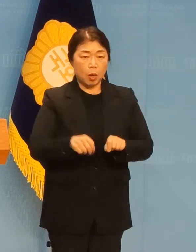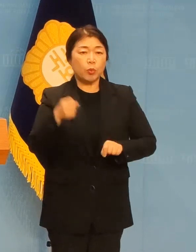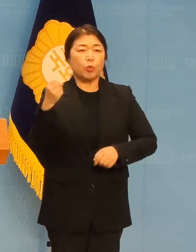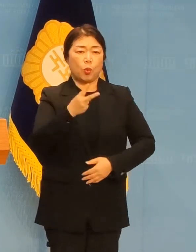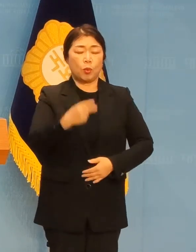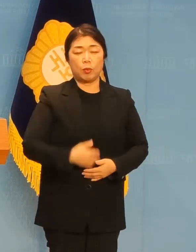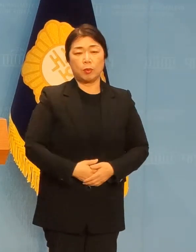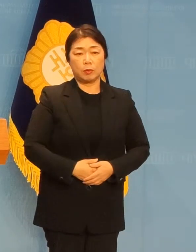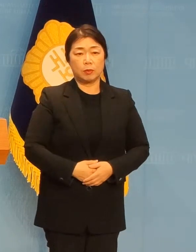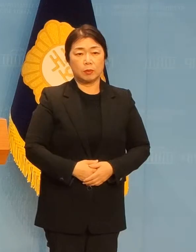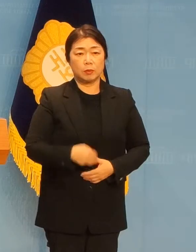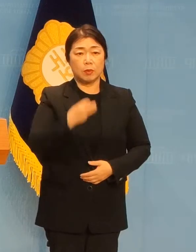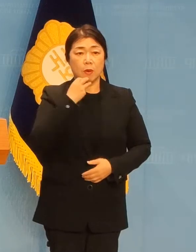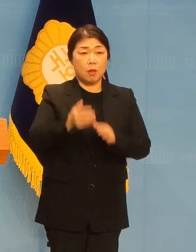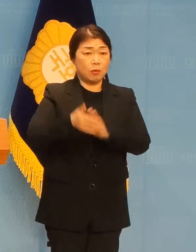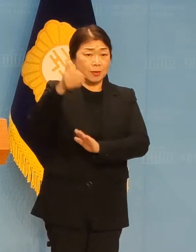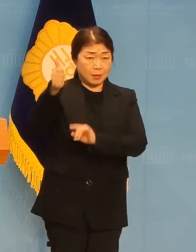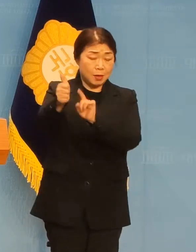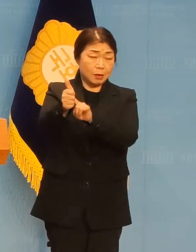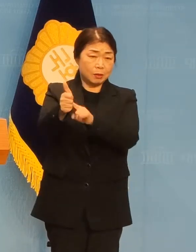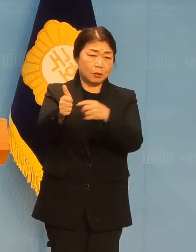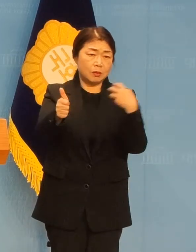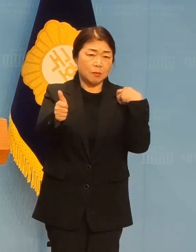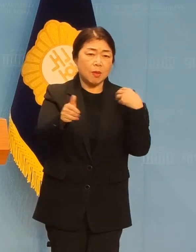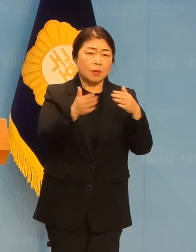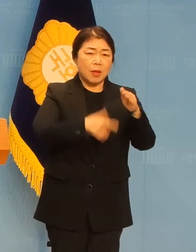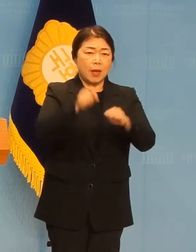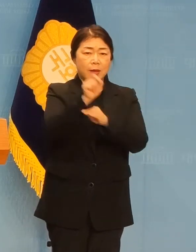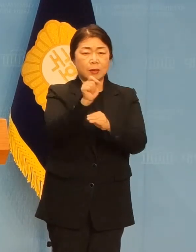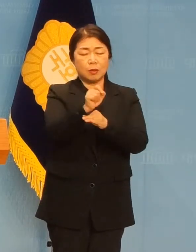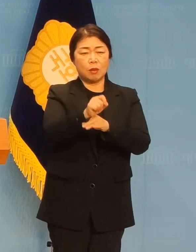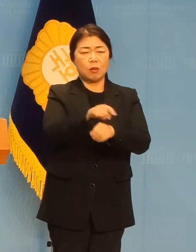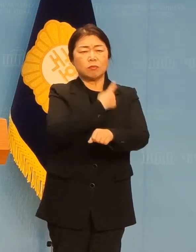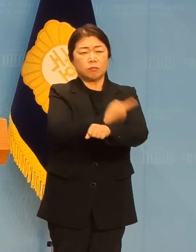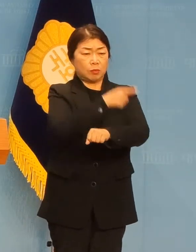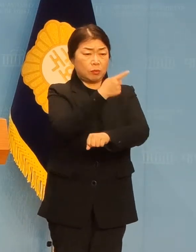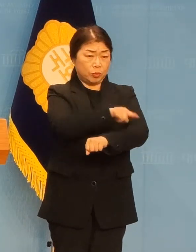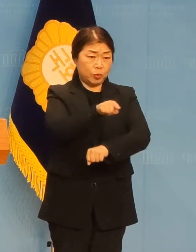무책임은 한강버스로 그 정점을 드러내고 있습니다.